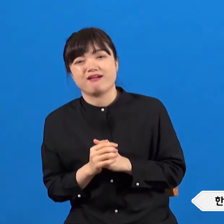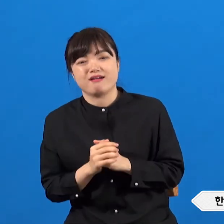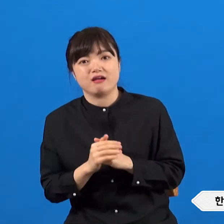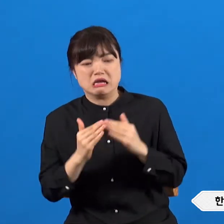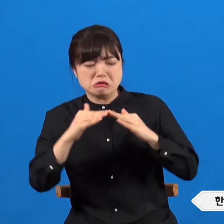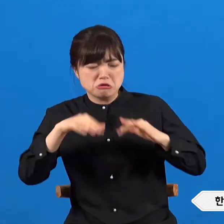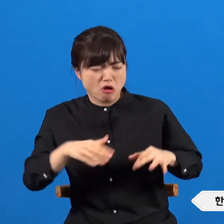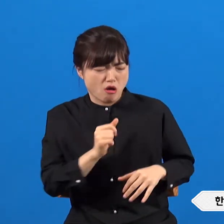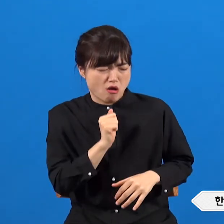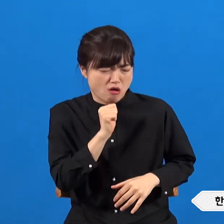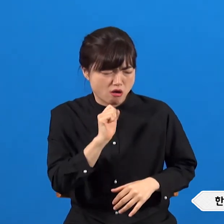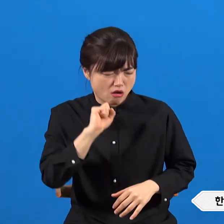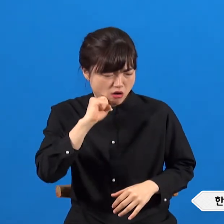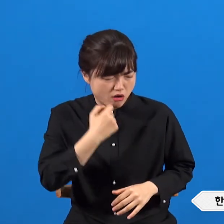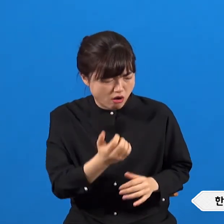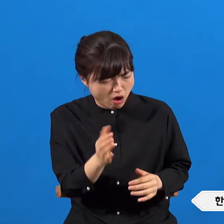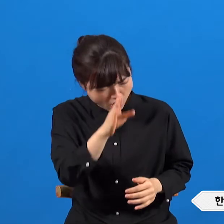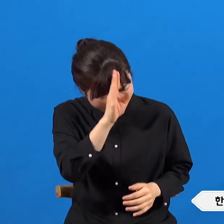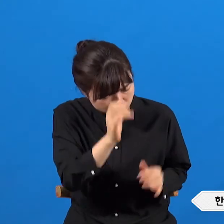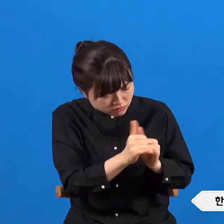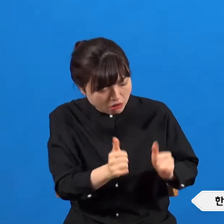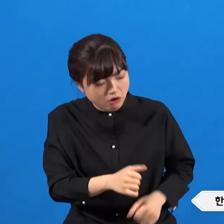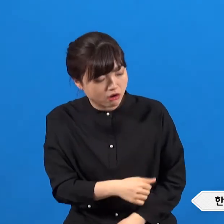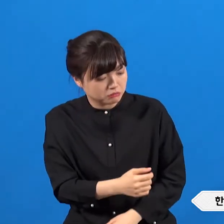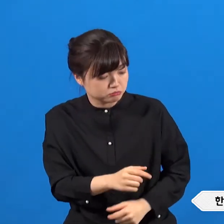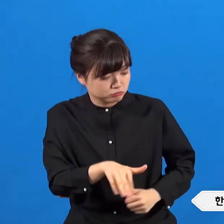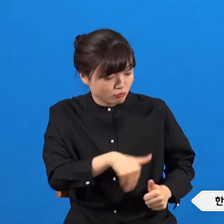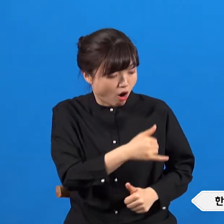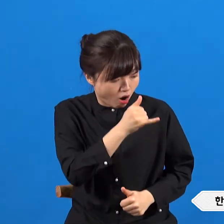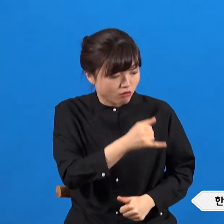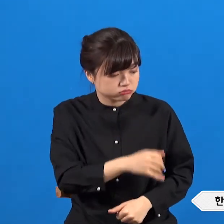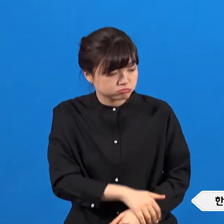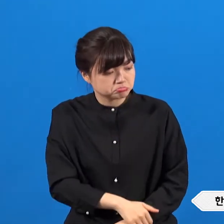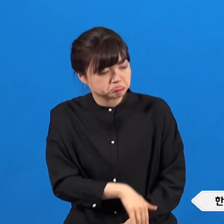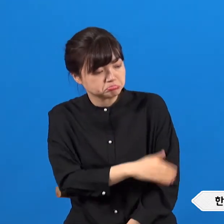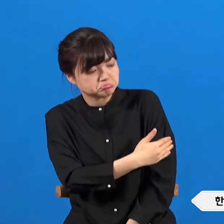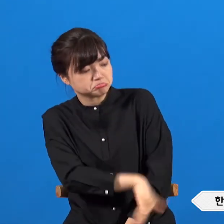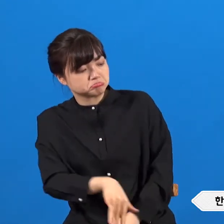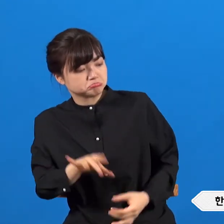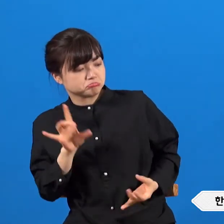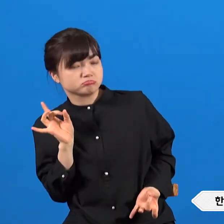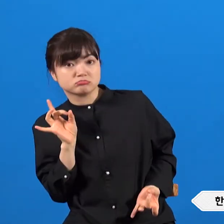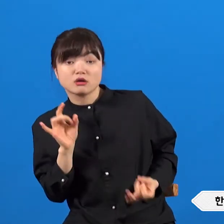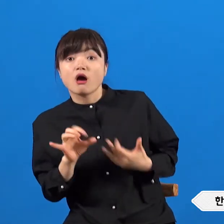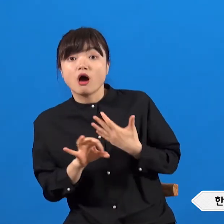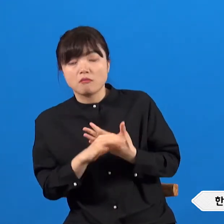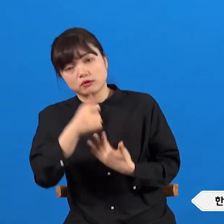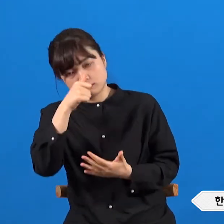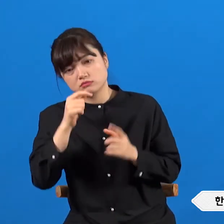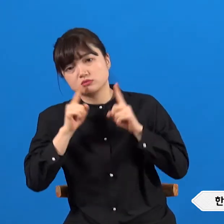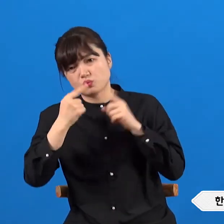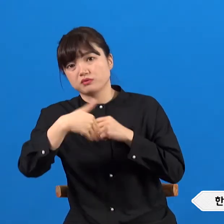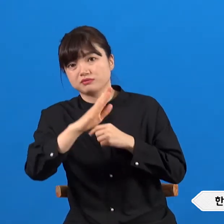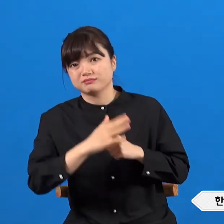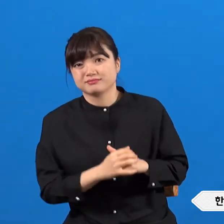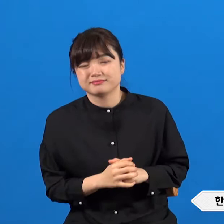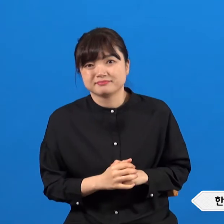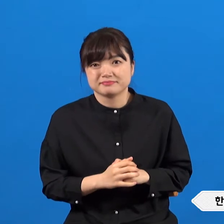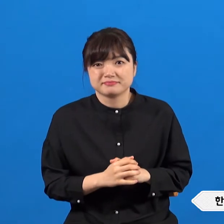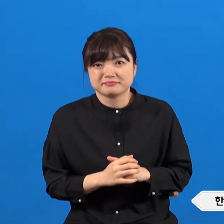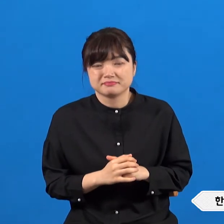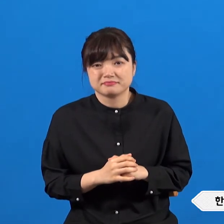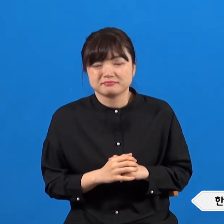이웃에 불쌍한 사람들이 나뒹굴고 있어도 그냥 가만히 있으면 됩니다. 그러면 지옥 갑니다.